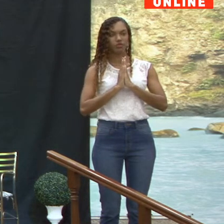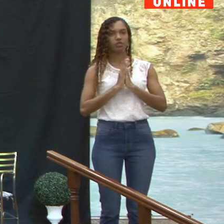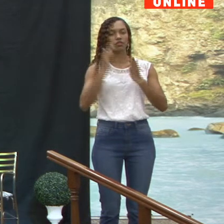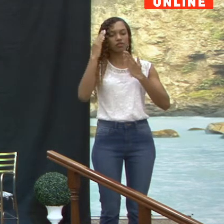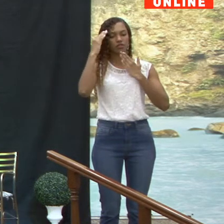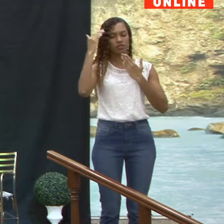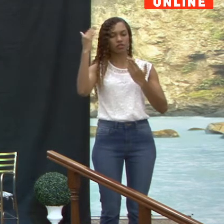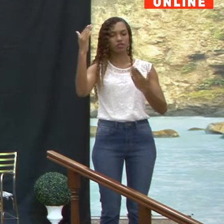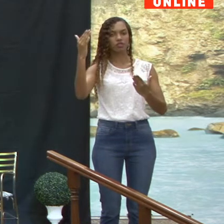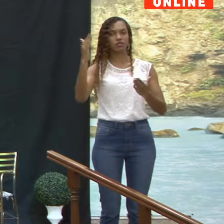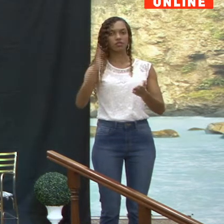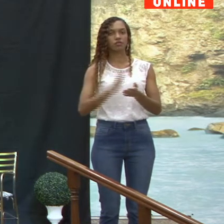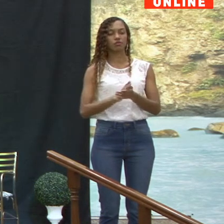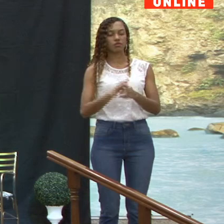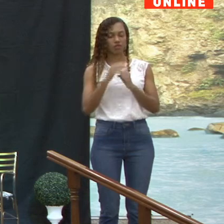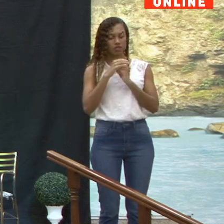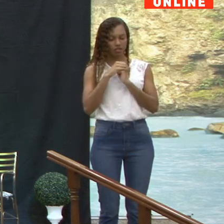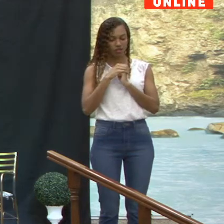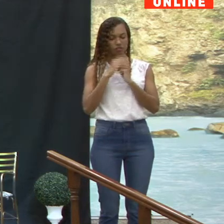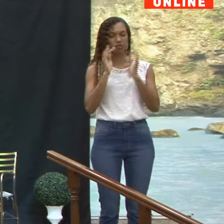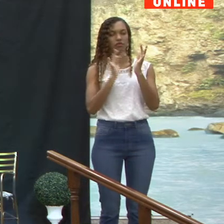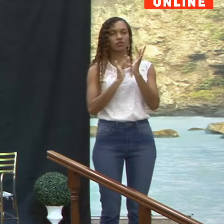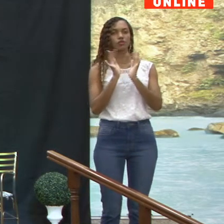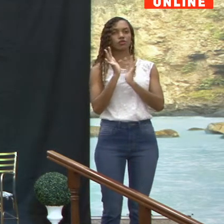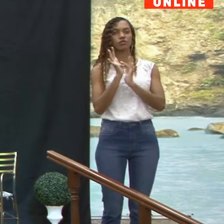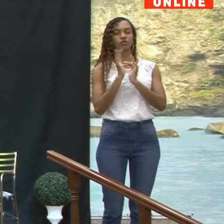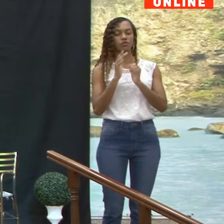Amém, Jesus. Amém. Nosso pastor.